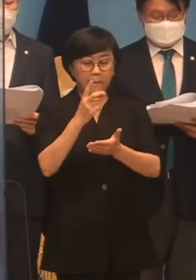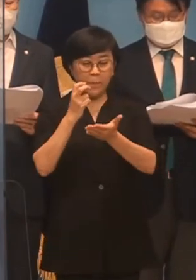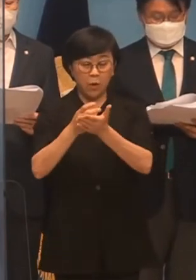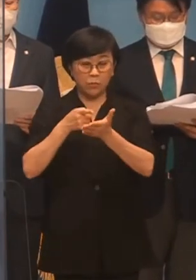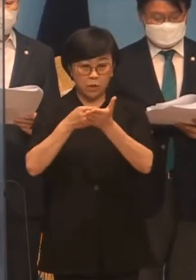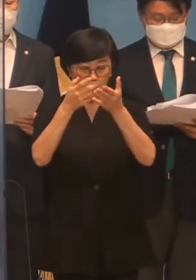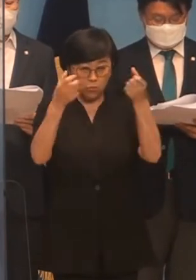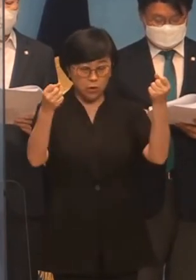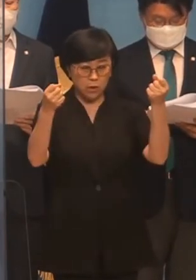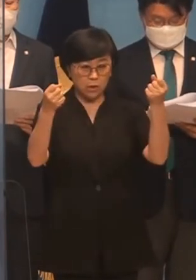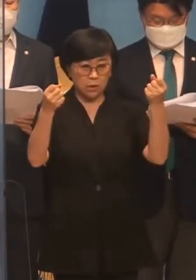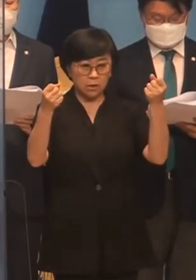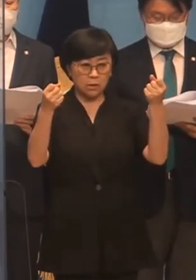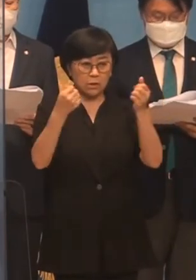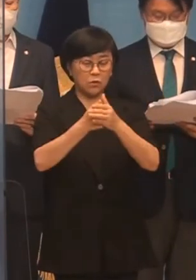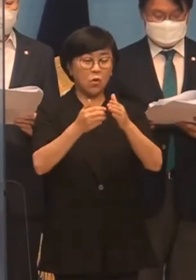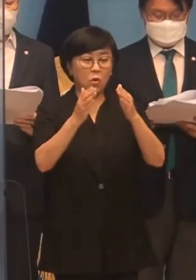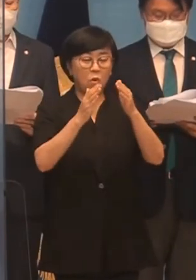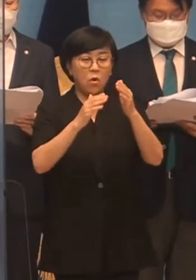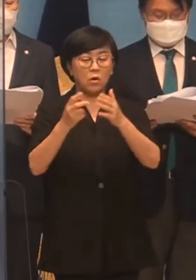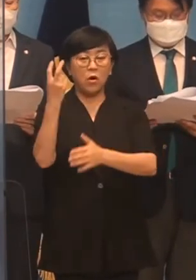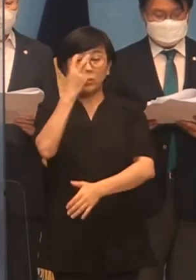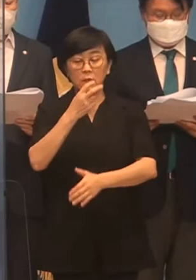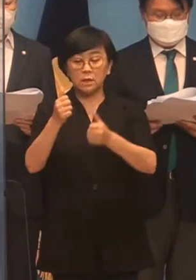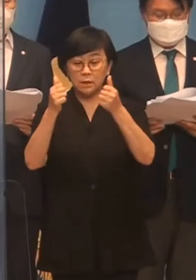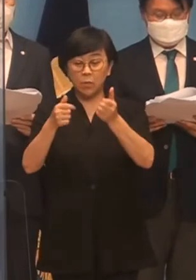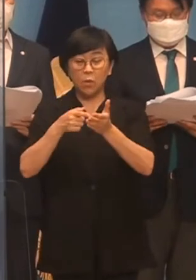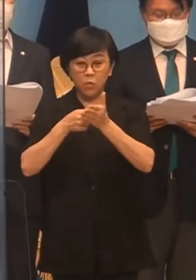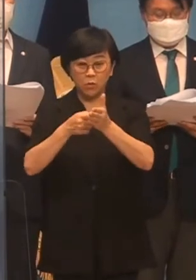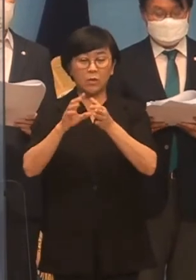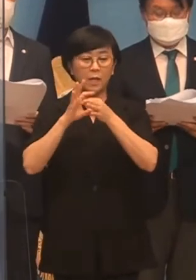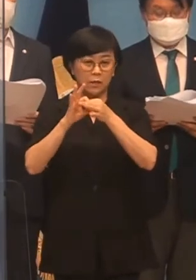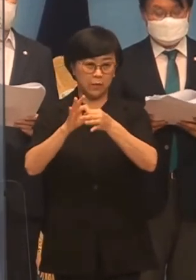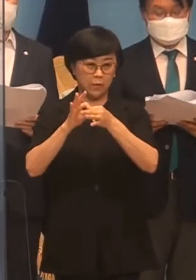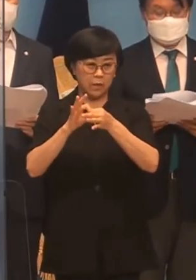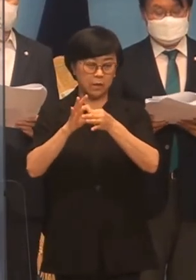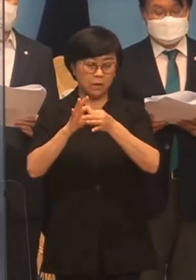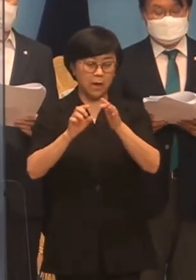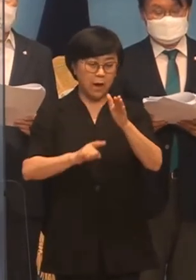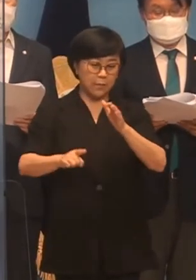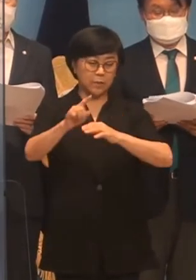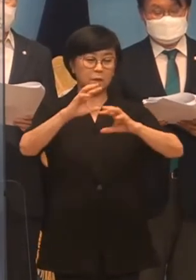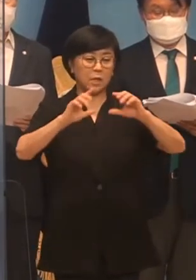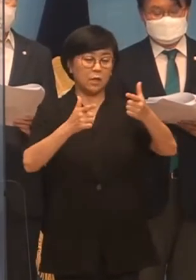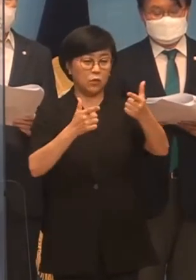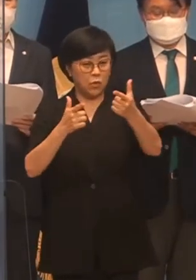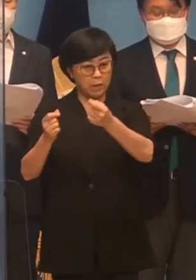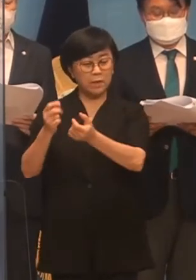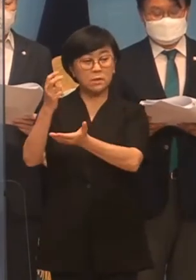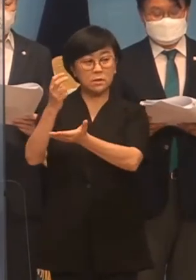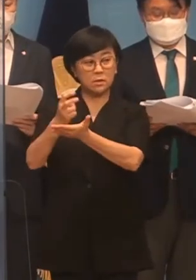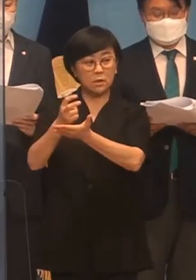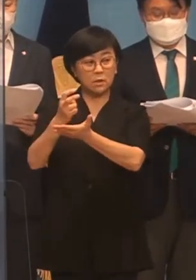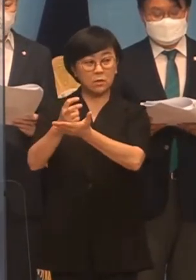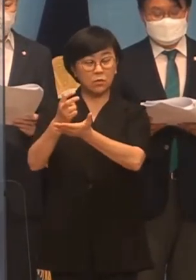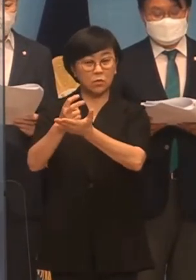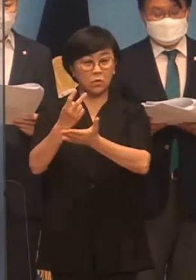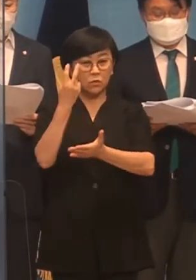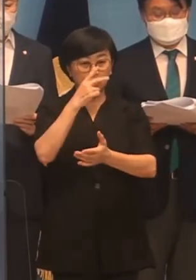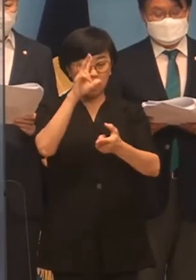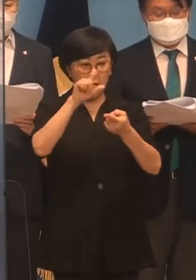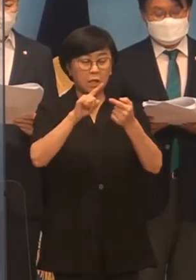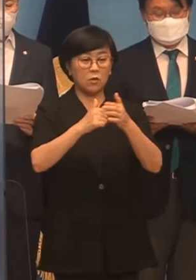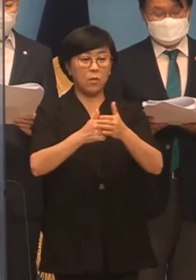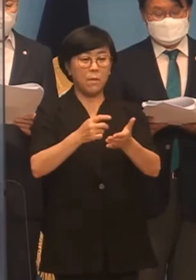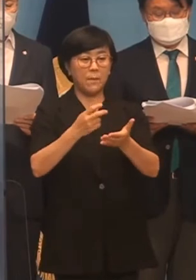분리하고 검찰은 공소 업무를 본업으로 하는 것이 선진 각국 검찰제도의 공통점입니다. 수사, 기소